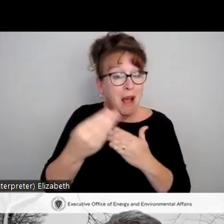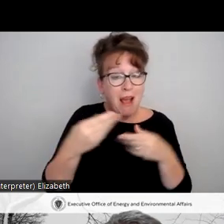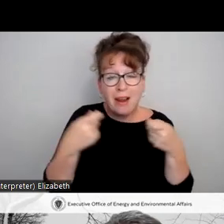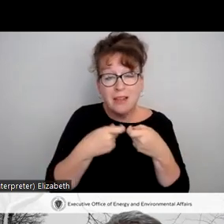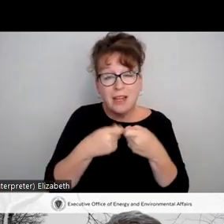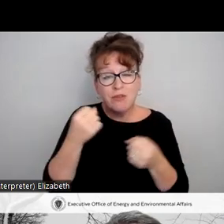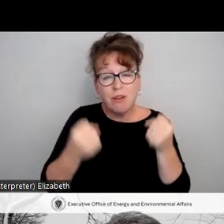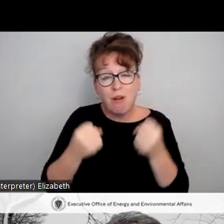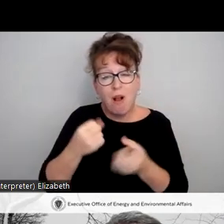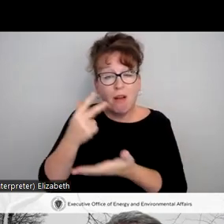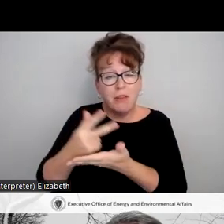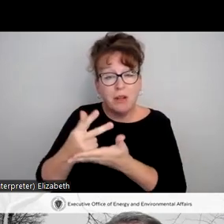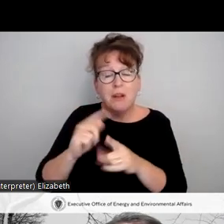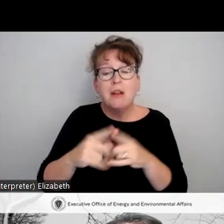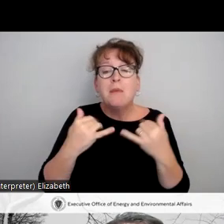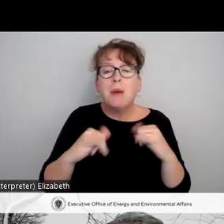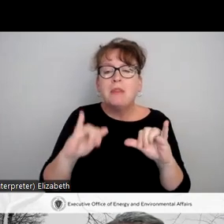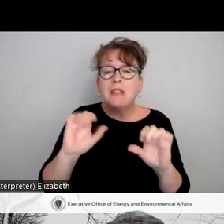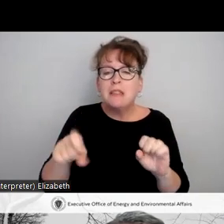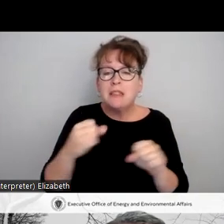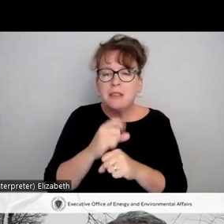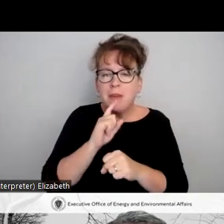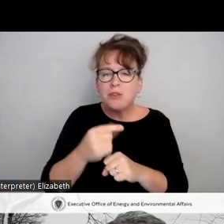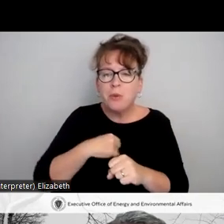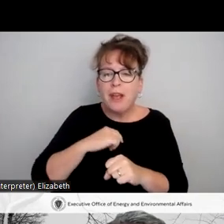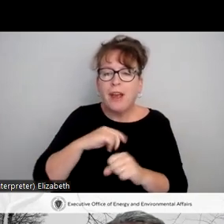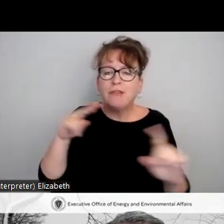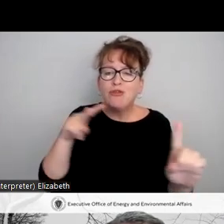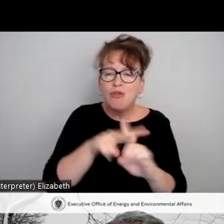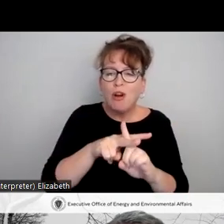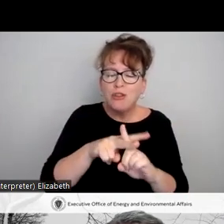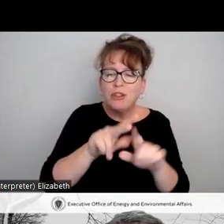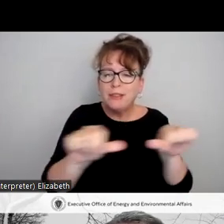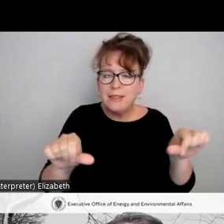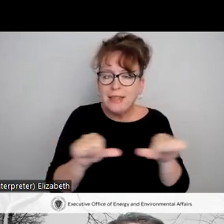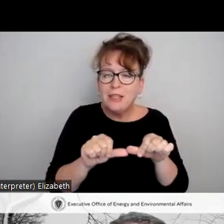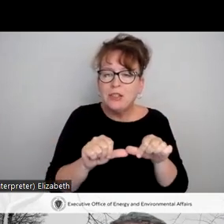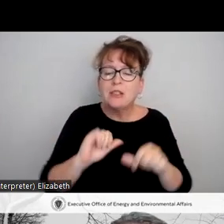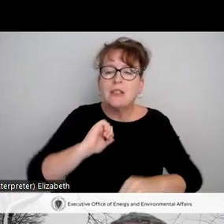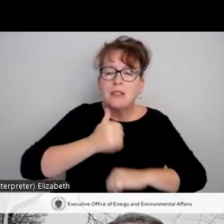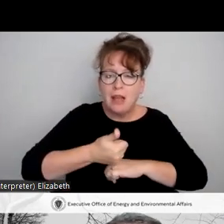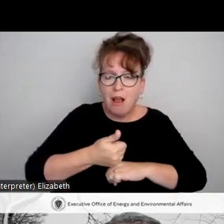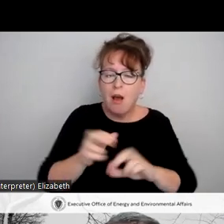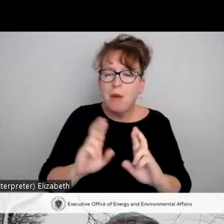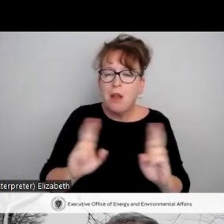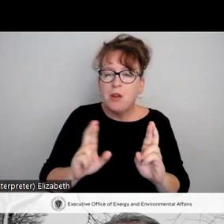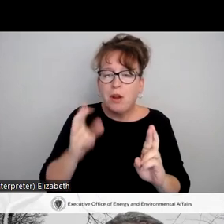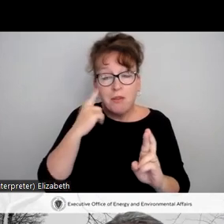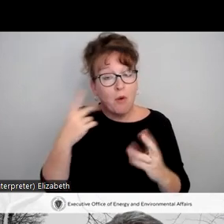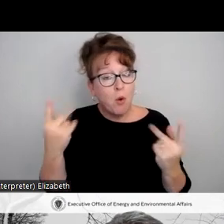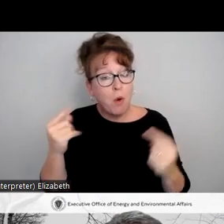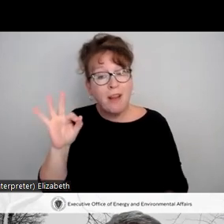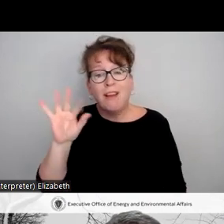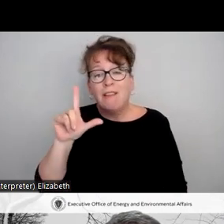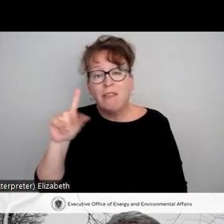estamos tratando de que si estamos pidiendo a alguien en clase media digamos o de ingreso